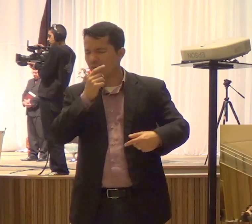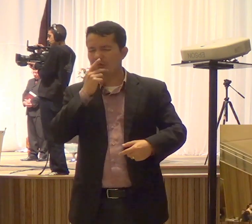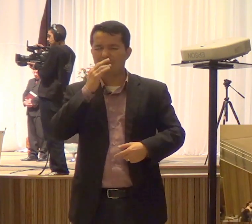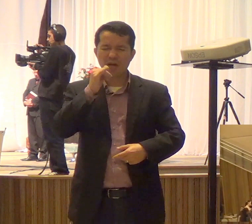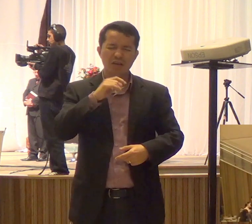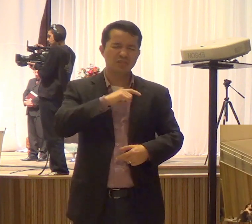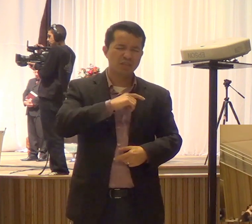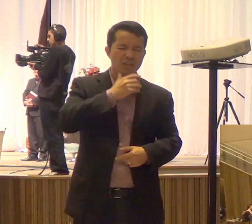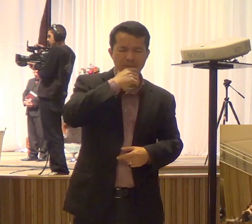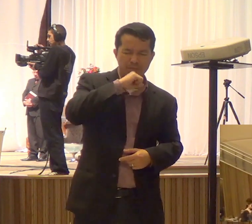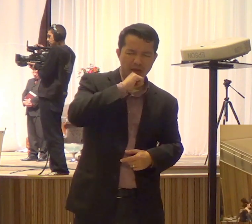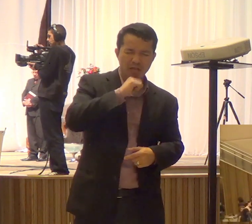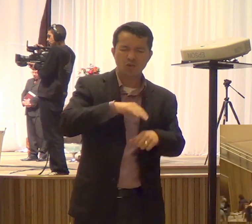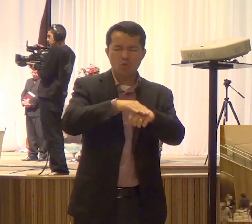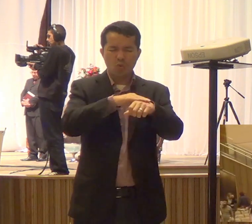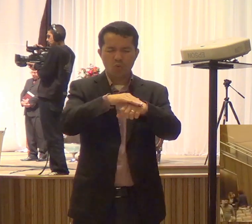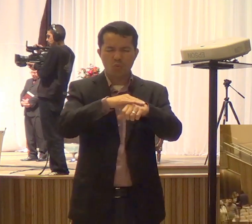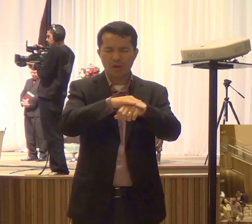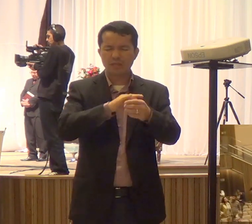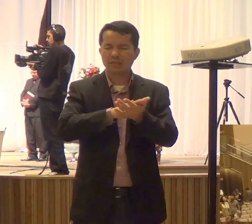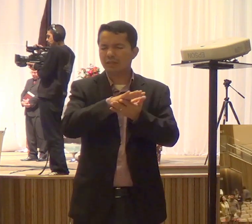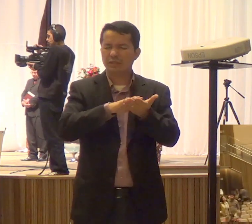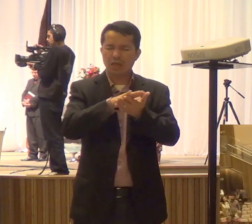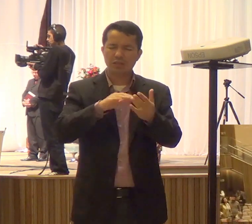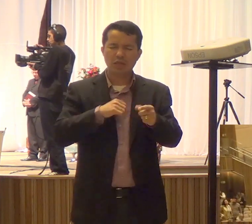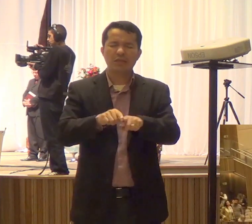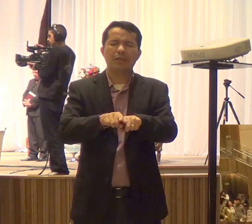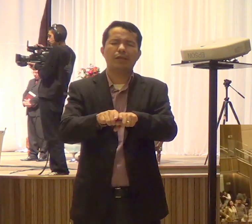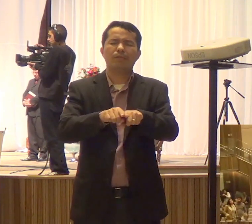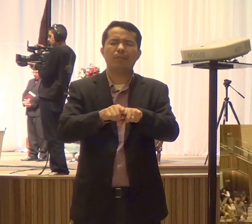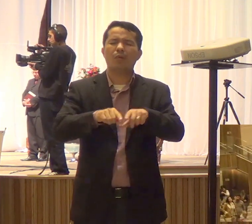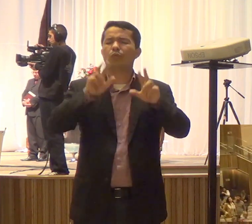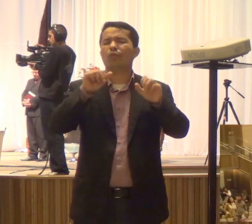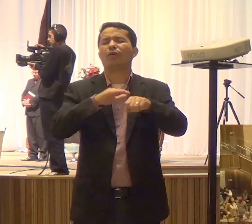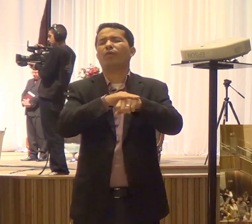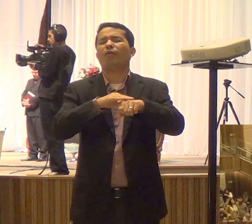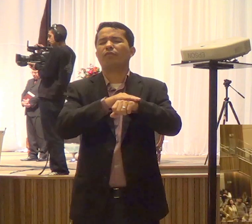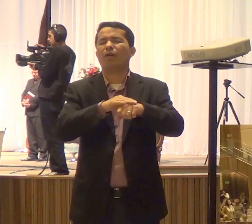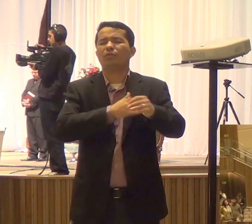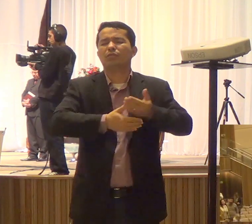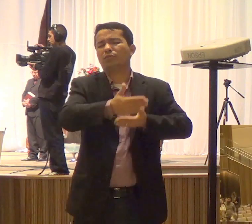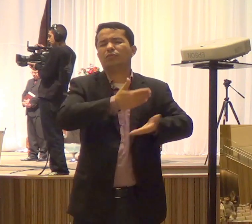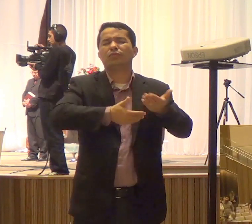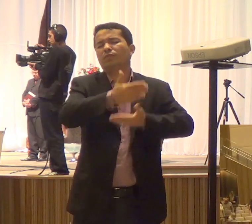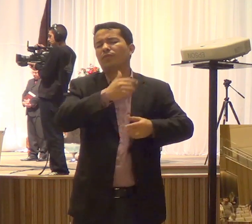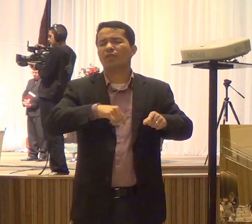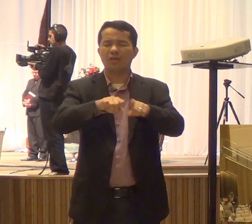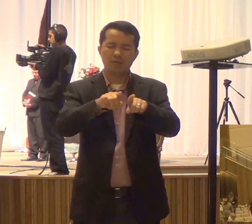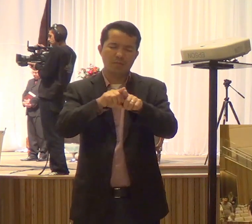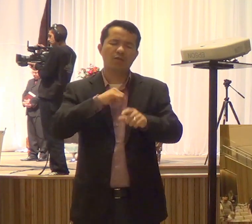tem pais que não conversam com os filhos, tem irmãos que não conversam uns com os outros. Senhor, tem histórias que precisam